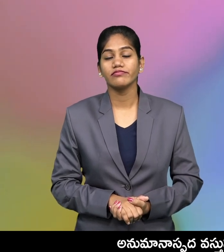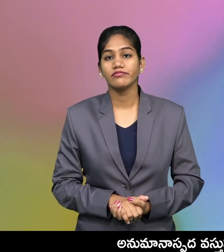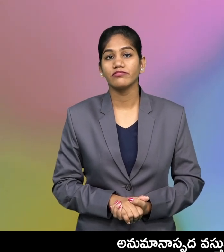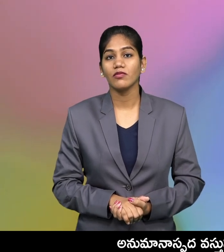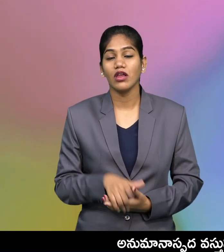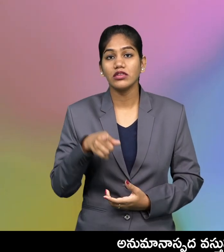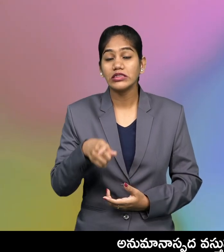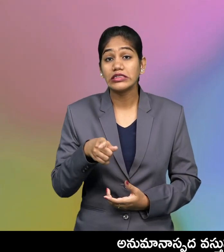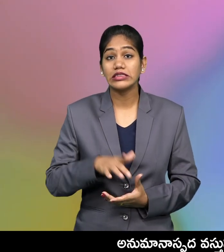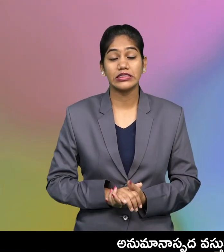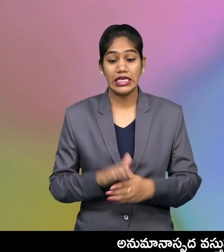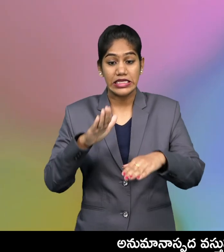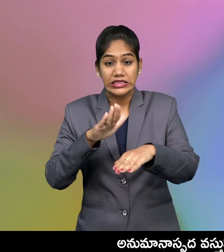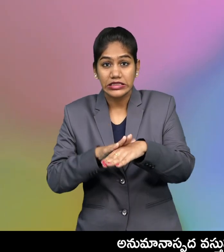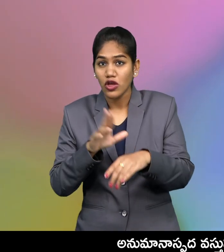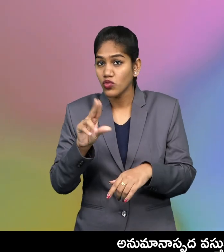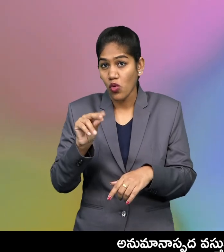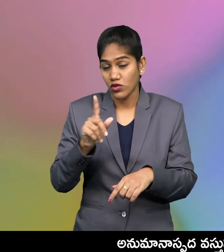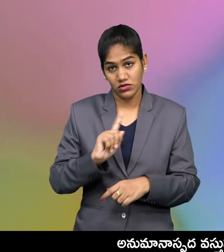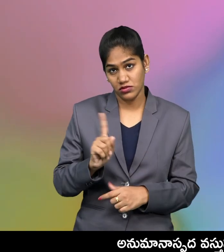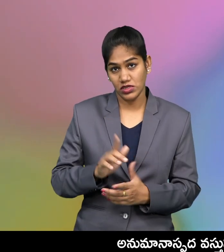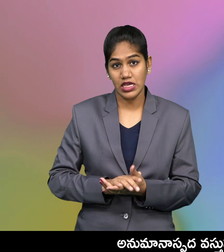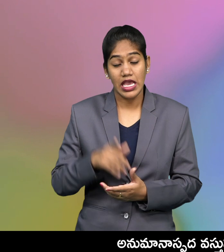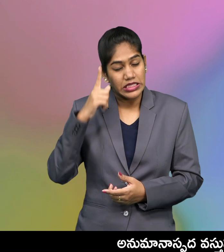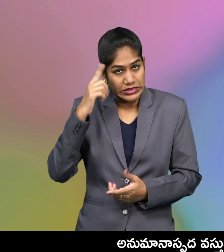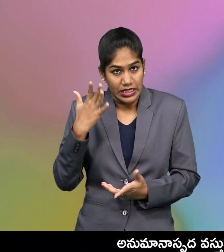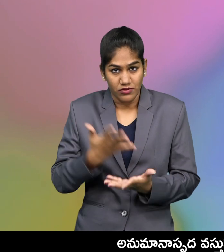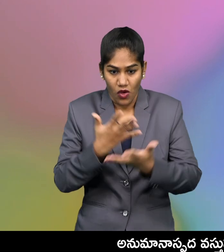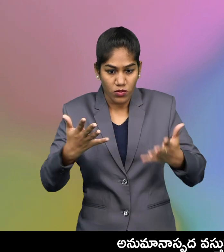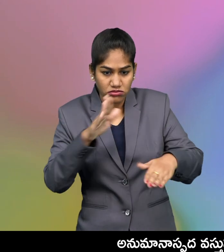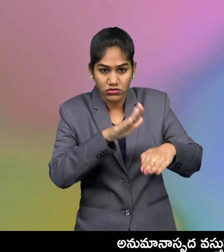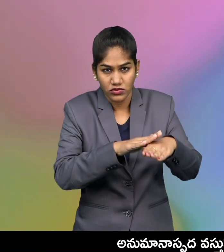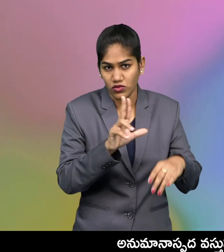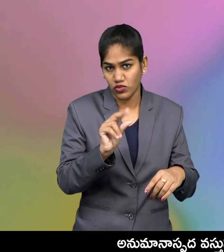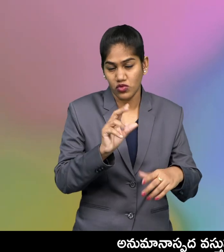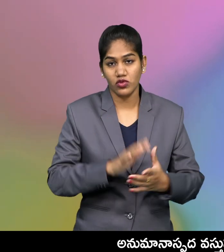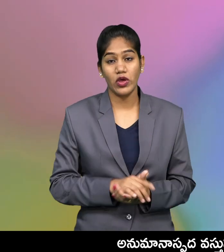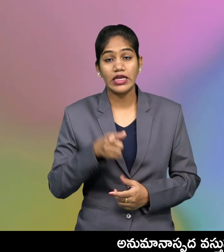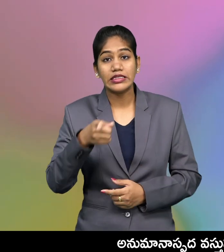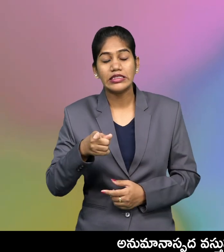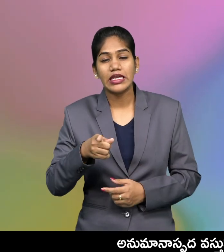అనుమానాస్పద వస్తువులను తాకవద్దు లేదా రైలులో ఏదైనా విసిరివేయవద్దు.